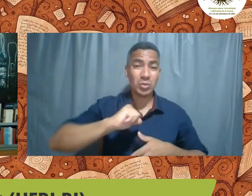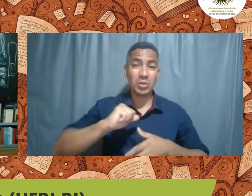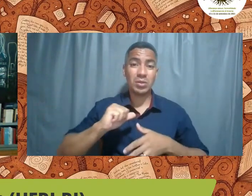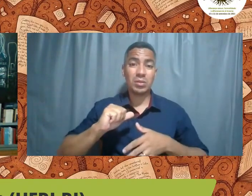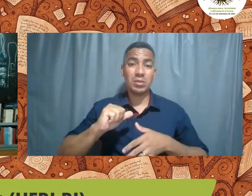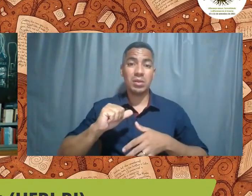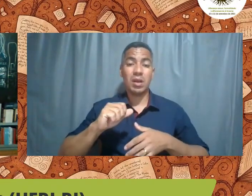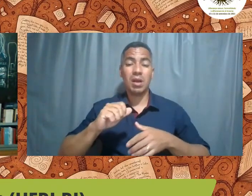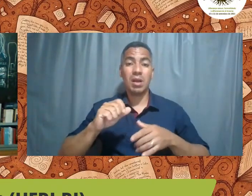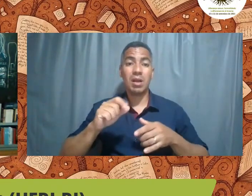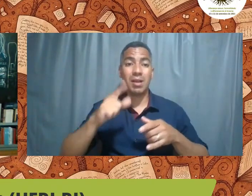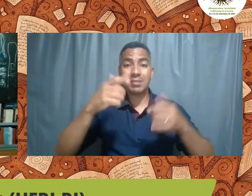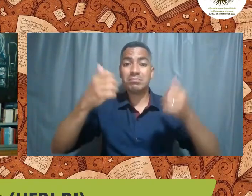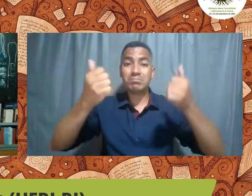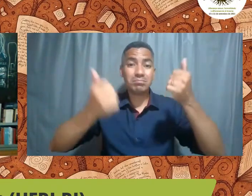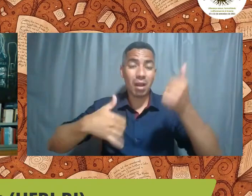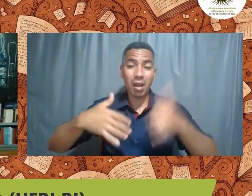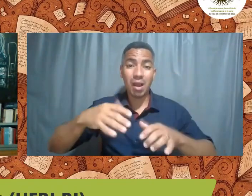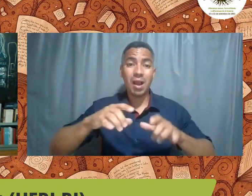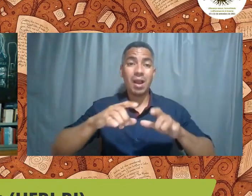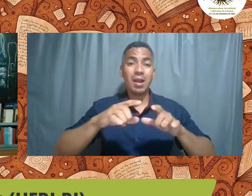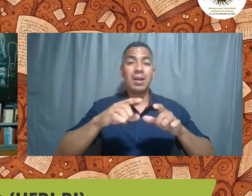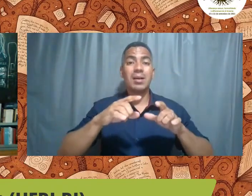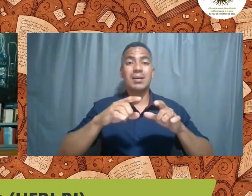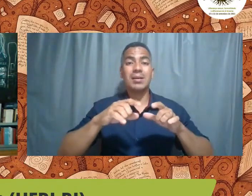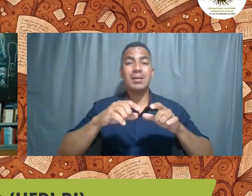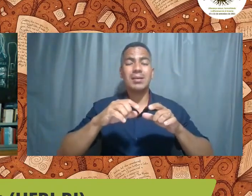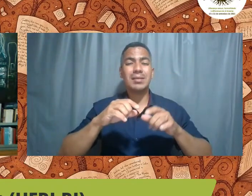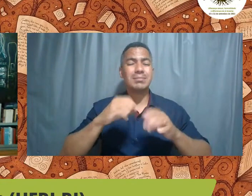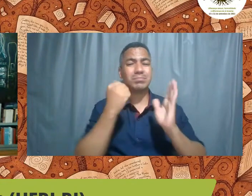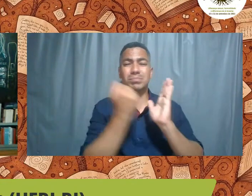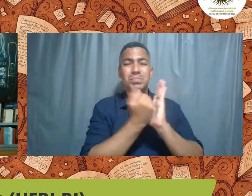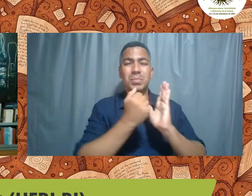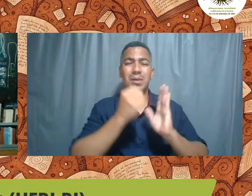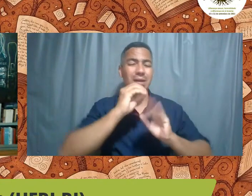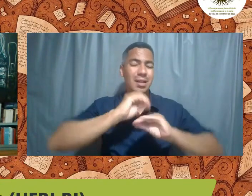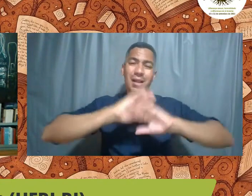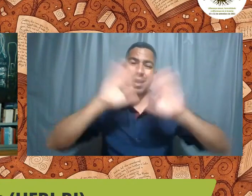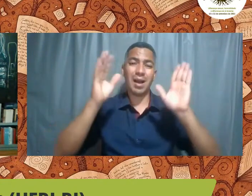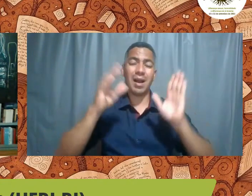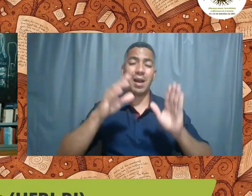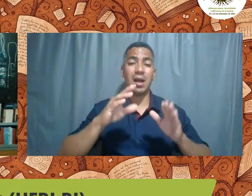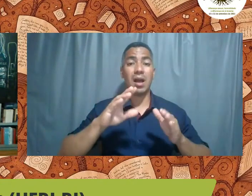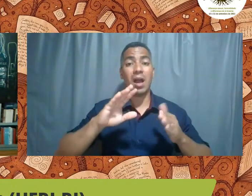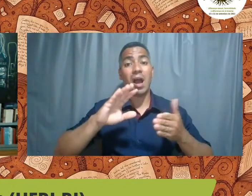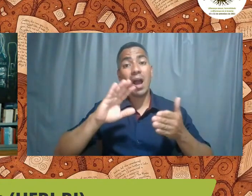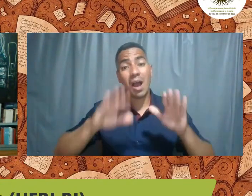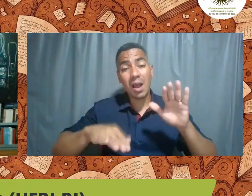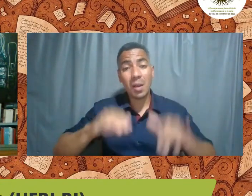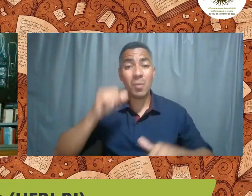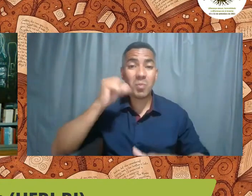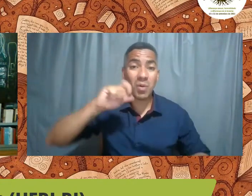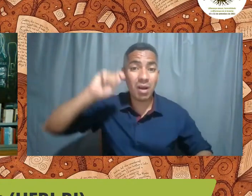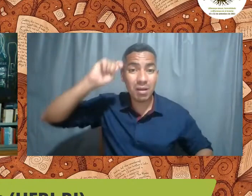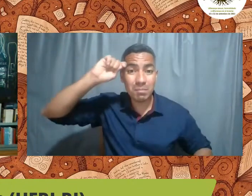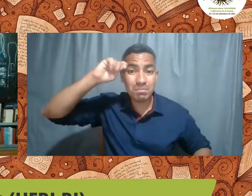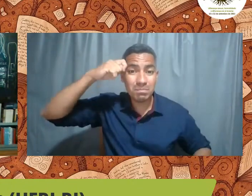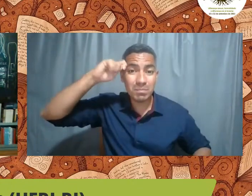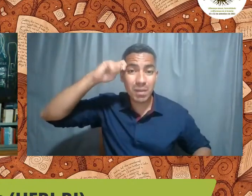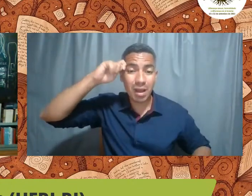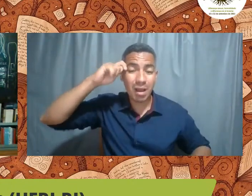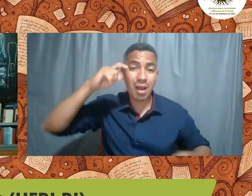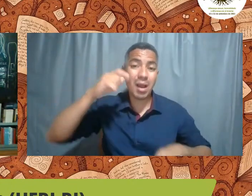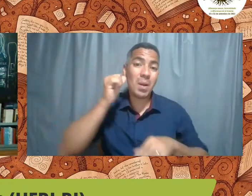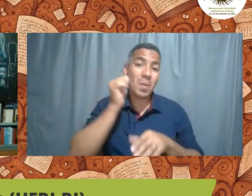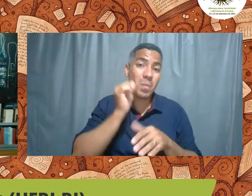uma marca racial muito clara, na medida em que as mulheres negras são aquelas que são mais objetos da